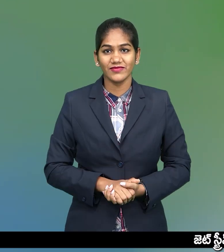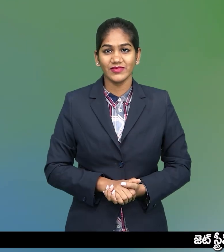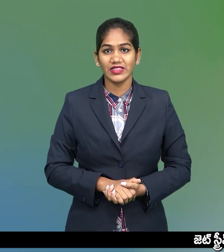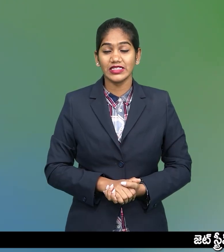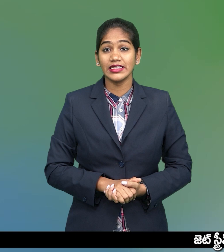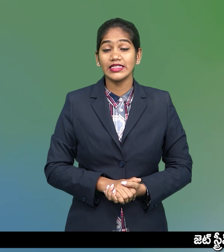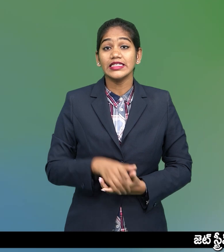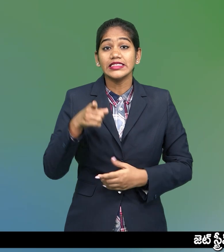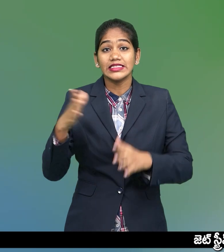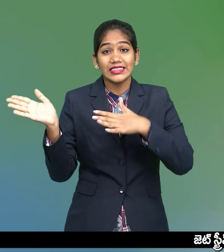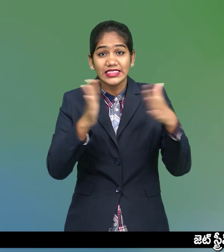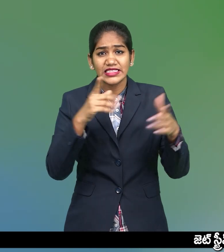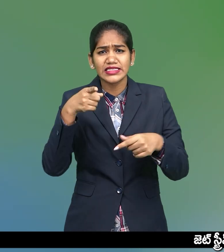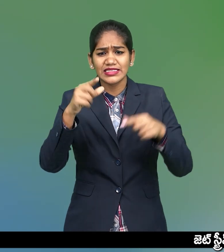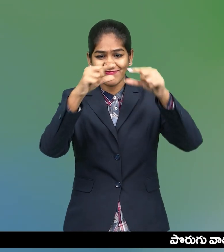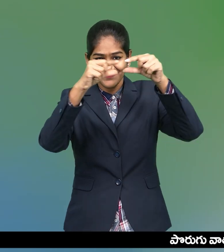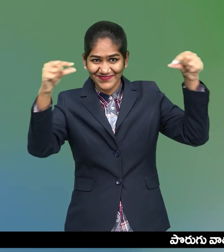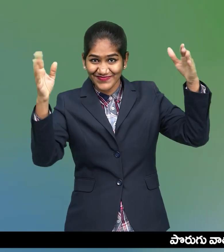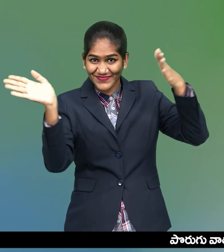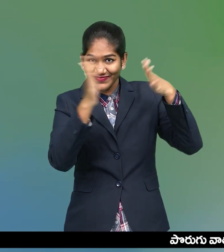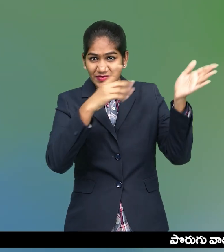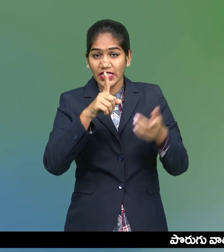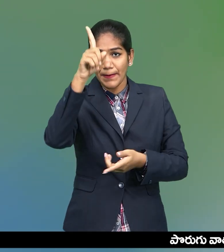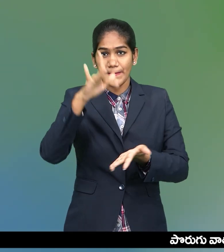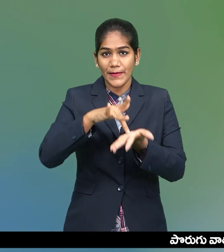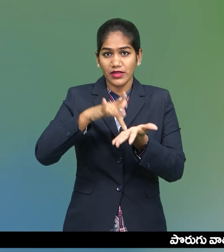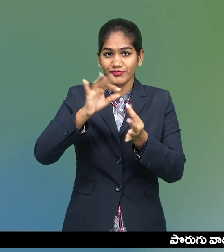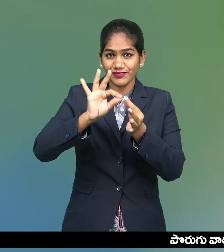జెట్ స్ట్రీమ్ కారణమవుతుంది. పొరుగు వాతావరణం చల్లబడుతుంది.